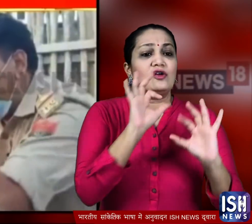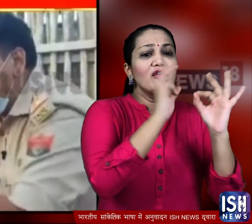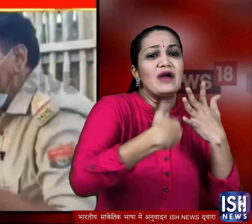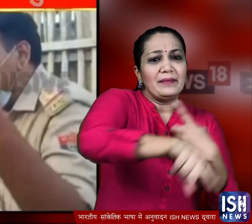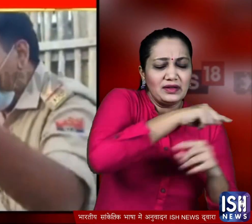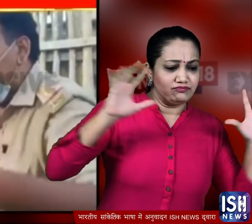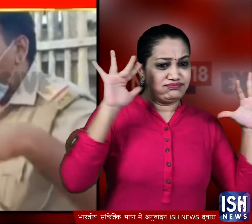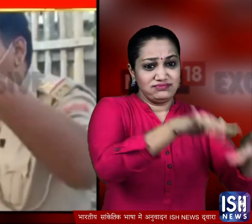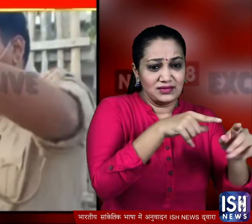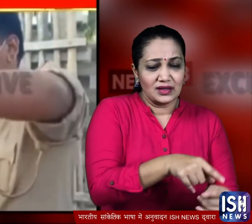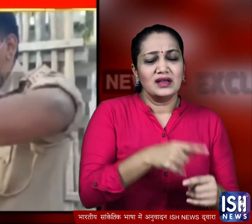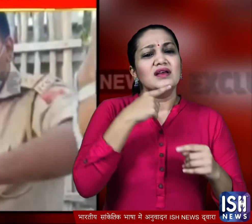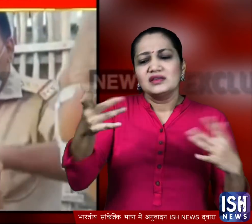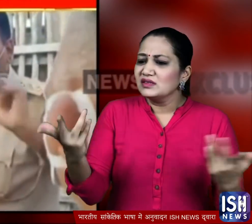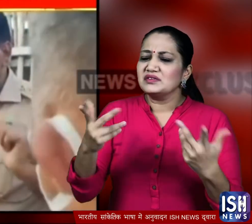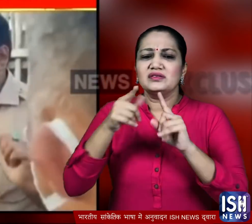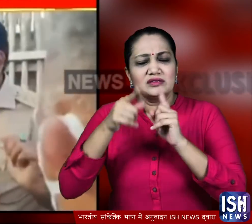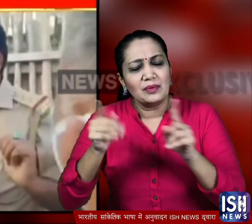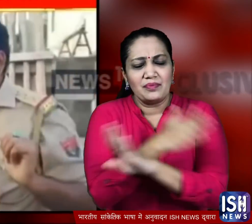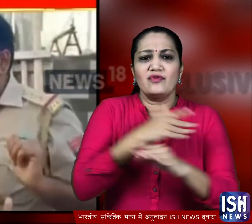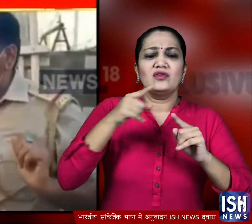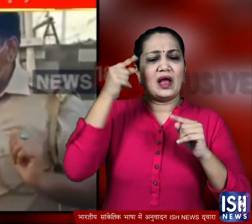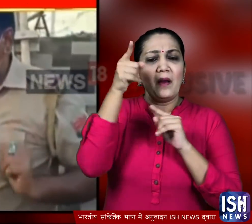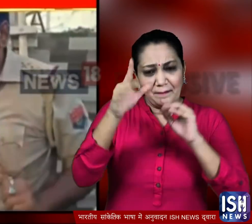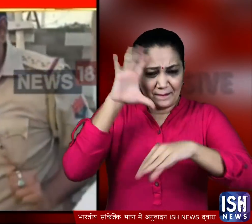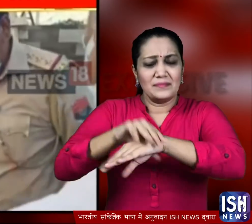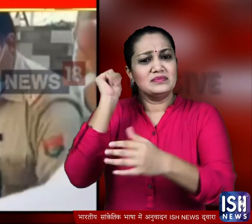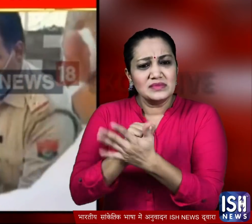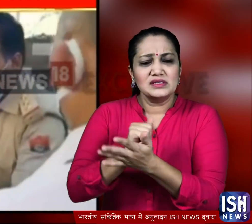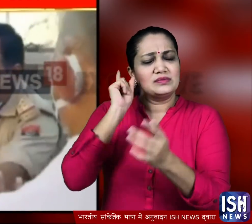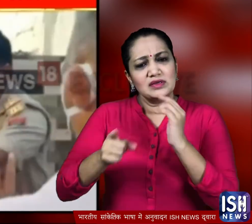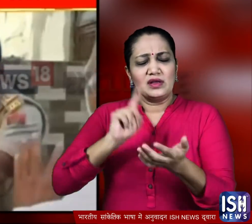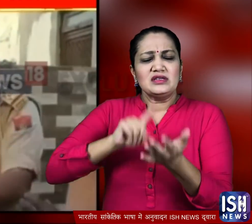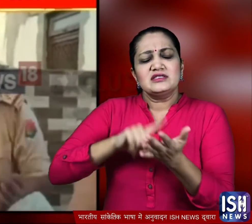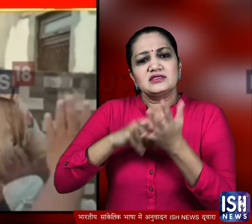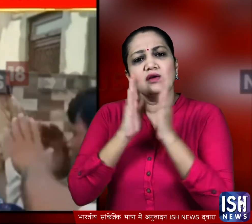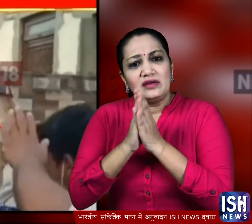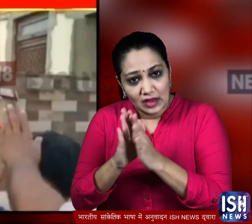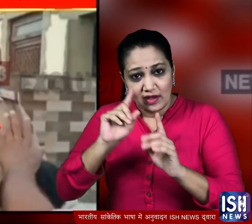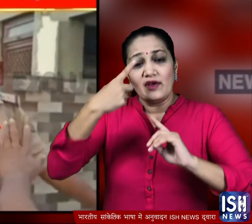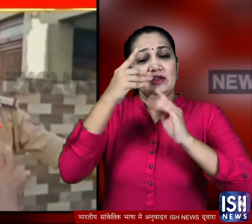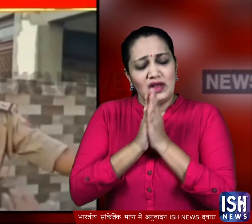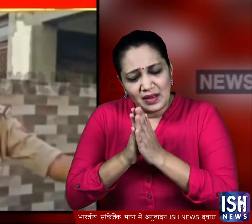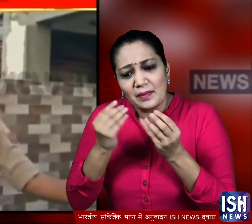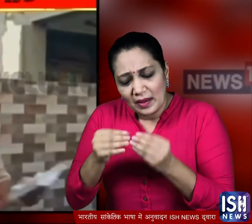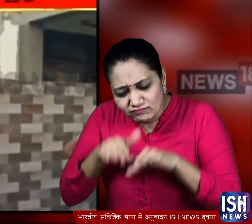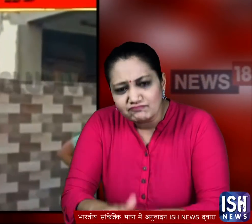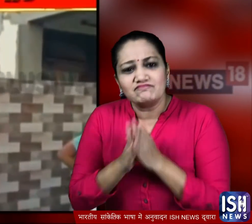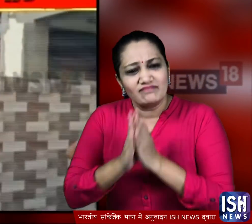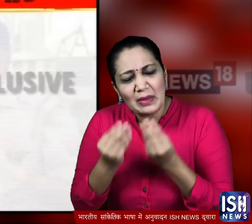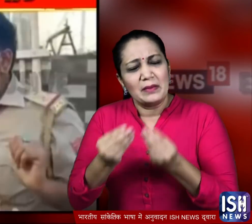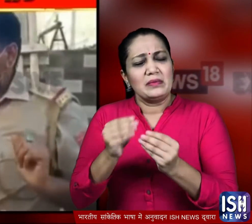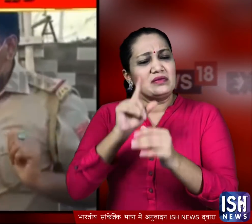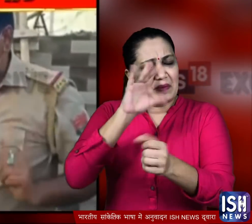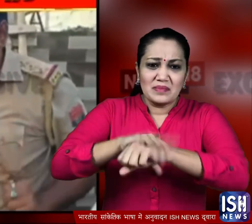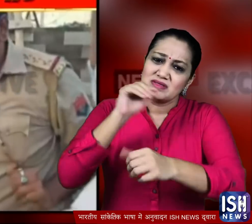इस बीच वहां उसके परिवार वाले इकट्ठा हो गए, जिन्होंने हंगामा करने से पहले आरोपी को पकड़ने के लिए कभी दारोगा के आगे हाथ जोड़े तो कभी उसके पैर